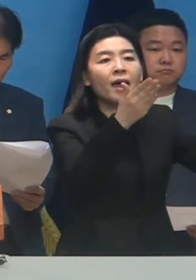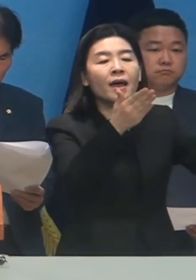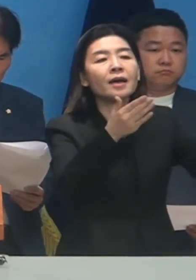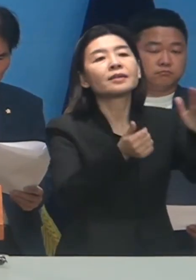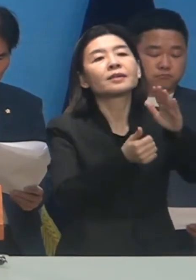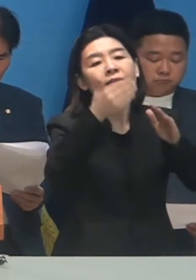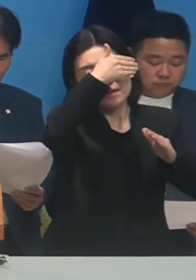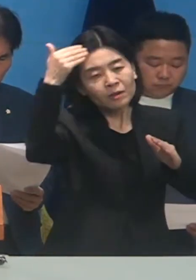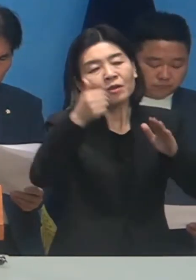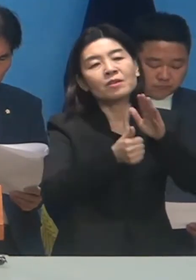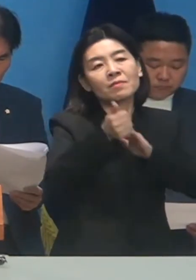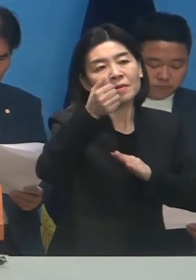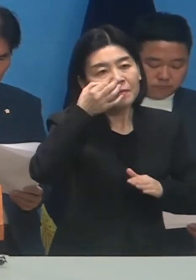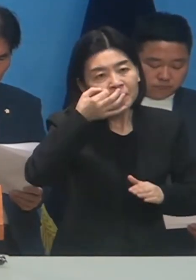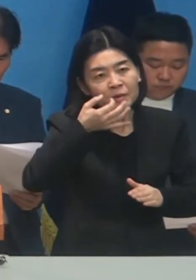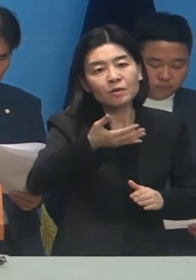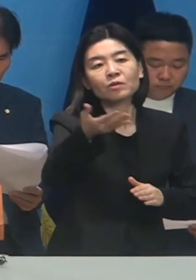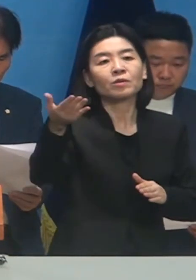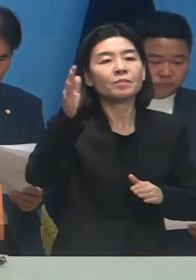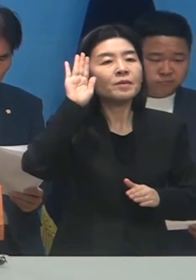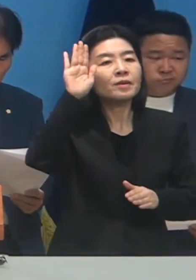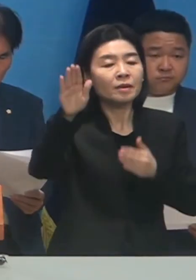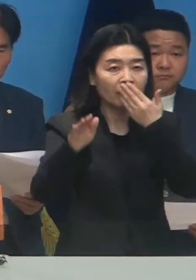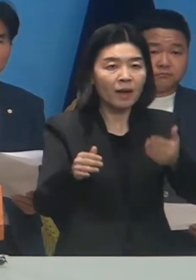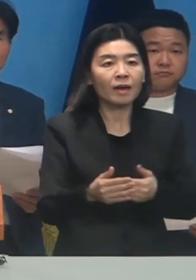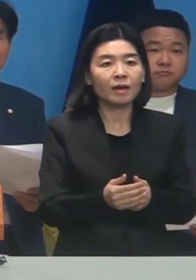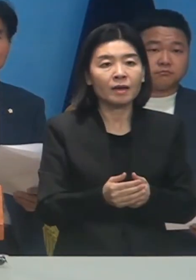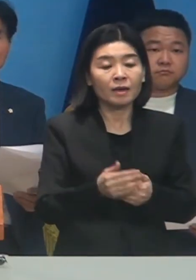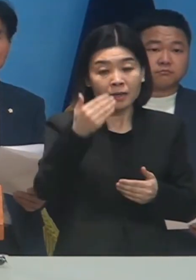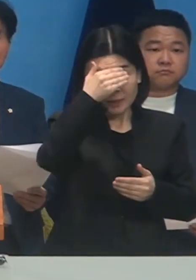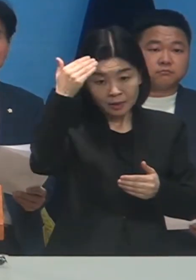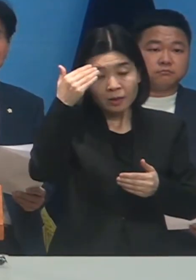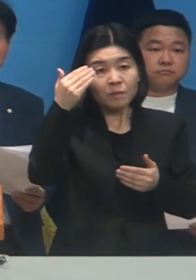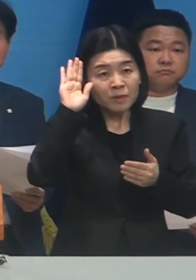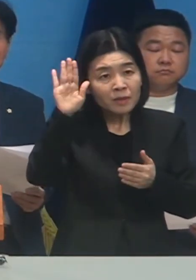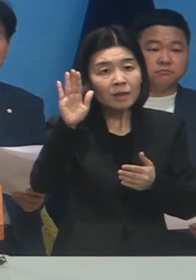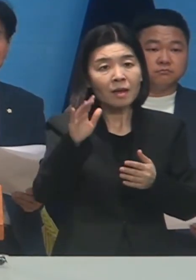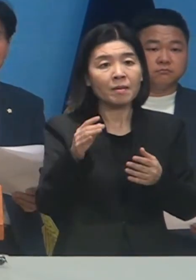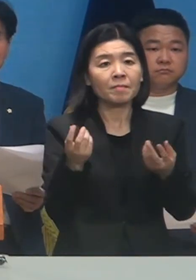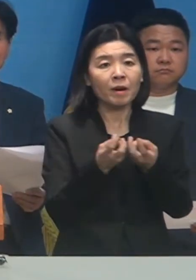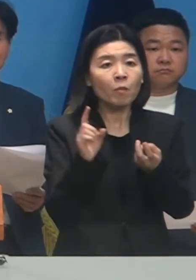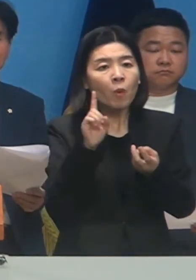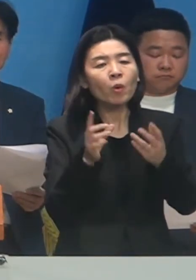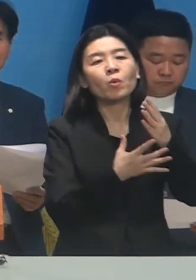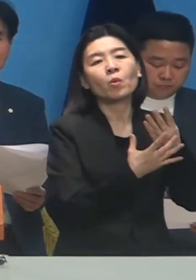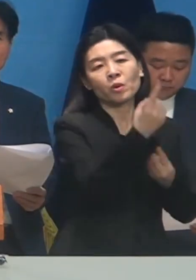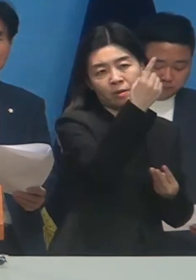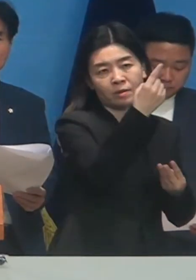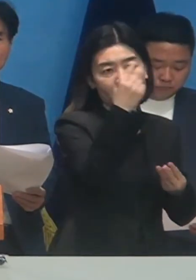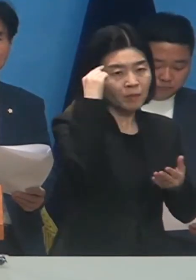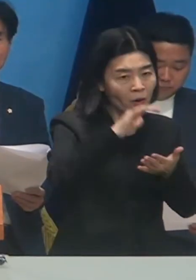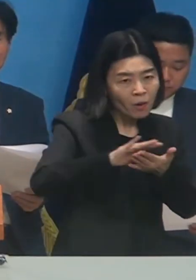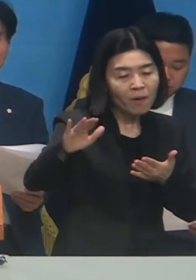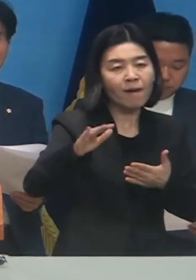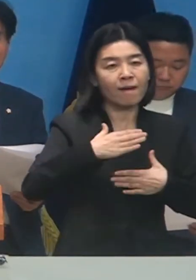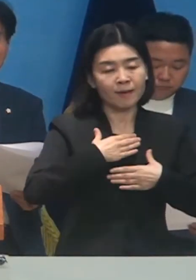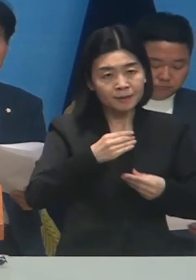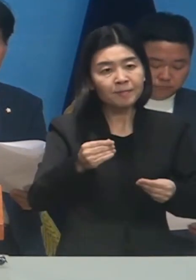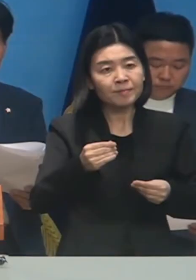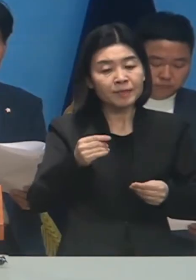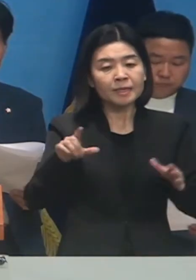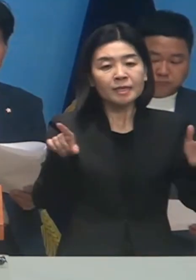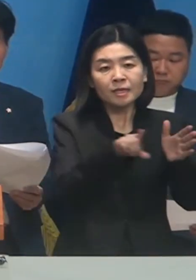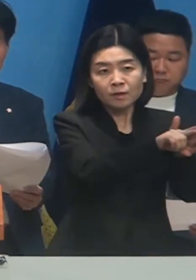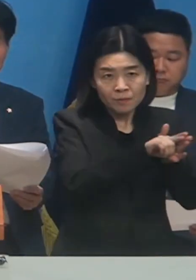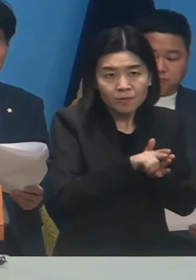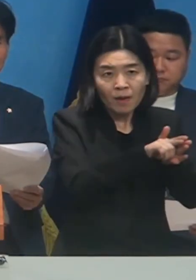미래입니다. 청년의 미래가 될 통일은 오로지 평화 정착과 신뢰 구축을 통해서만